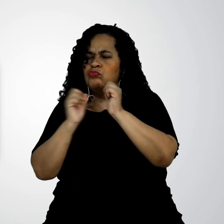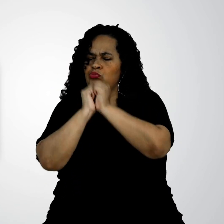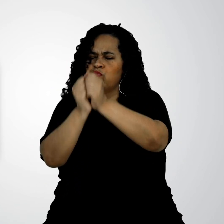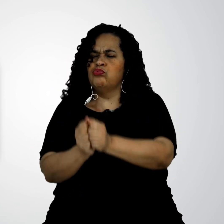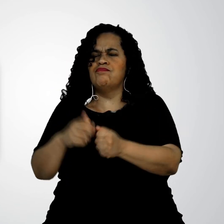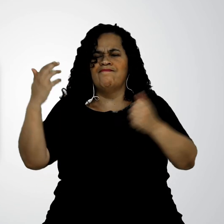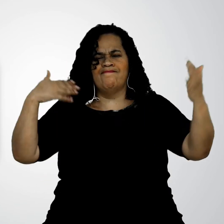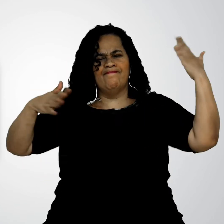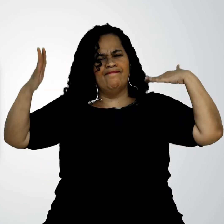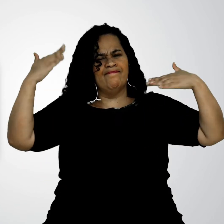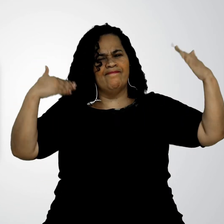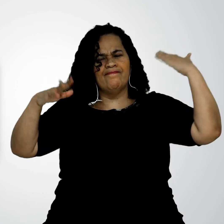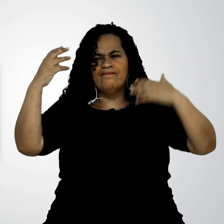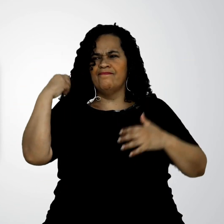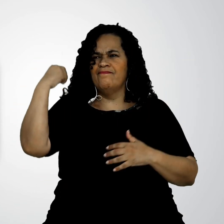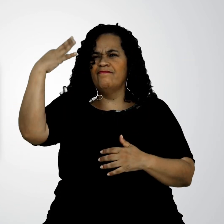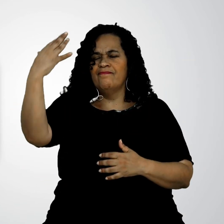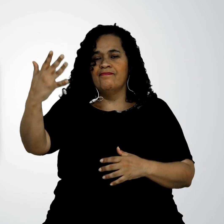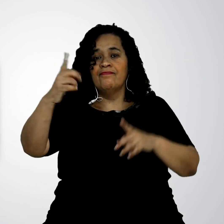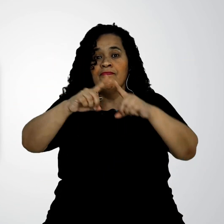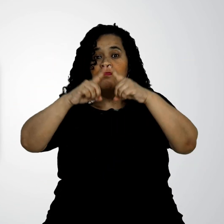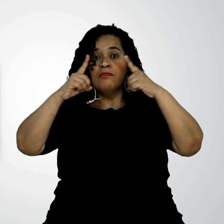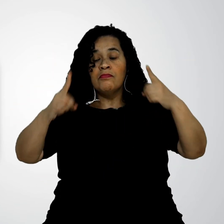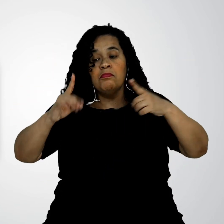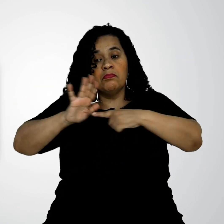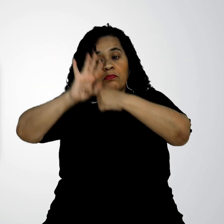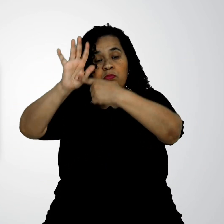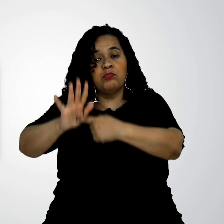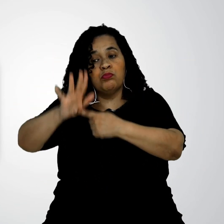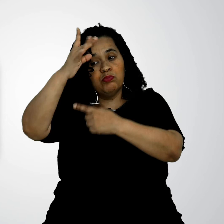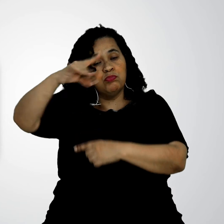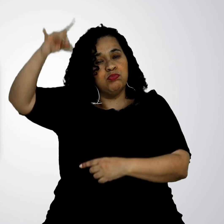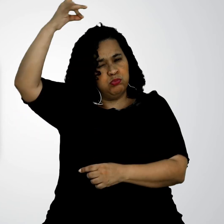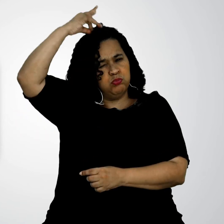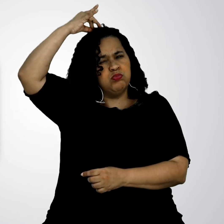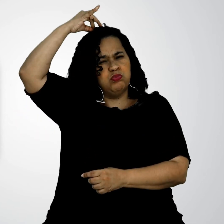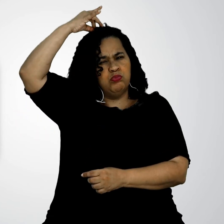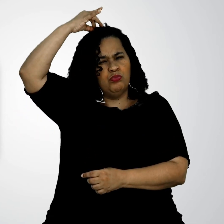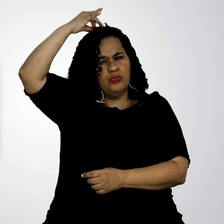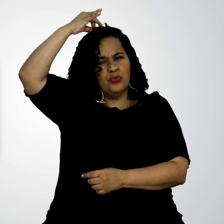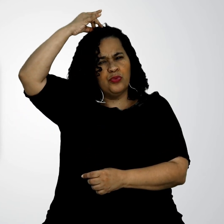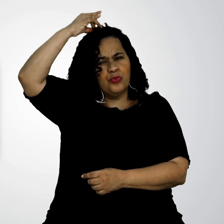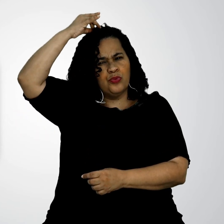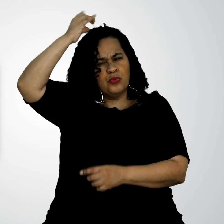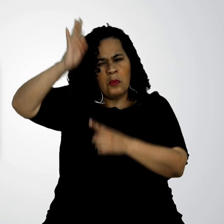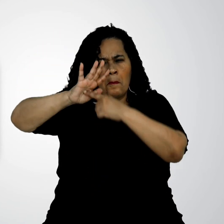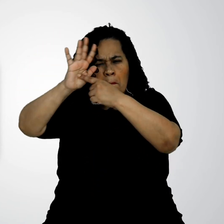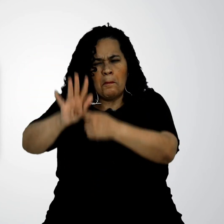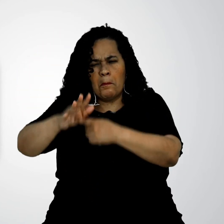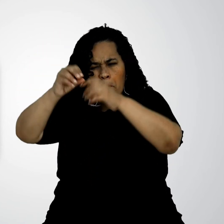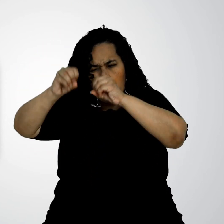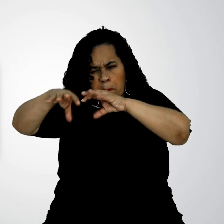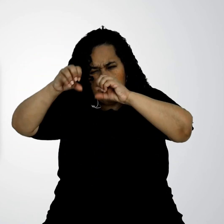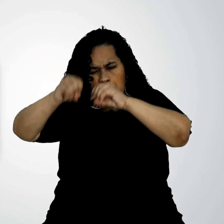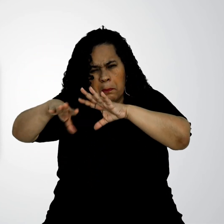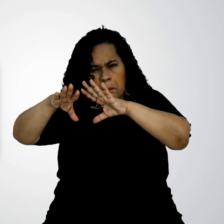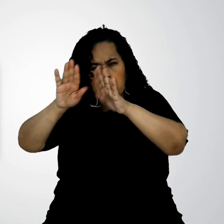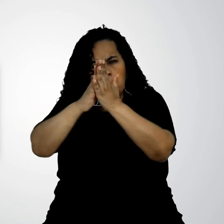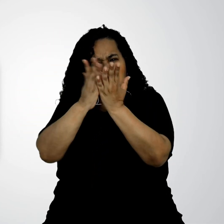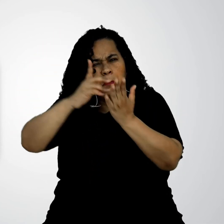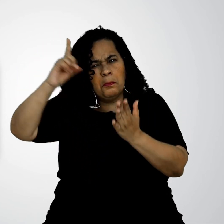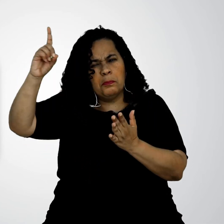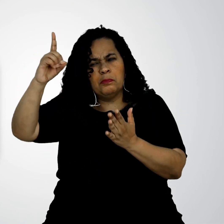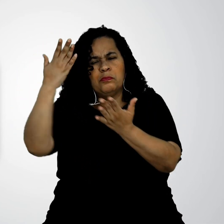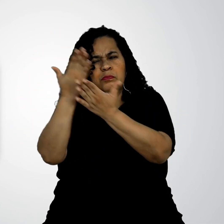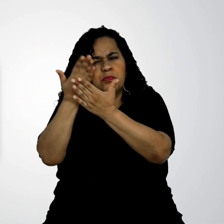tudo importante. Mas é uma presença espiritual também, né? De ensino, de dedicação, de tentar dar respostas ao